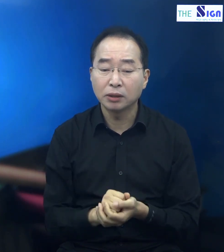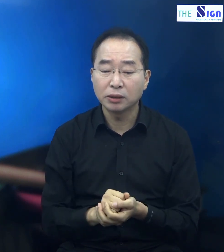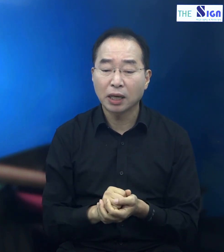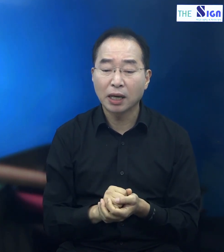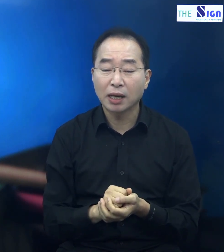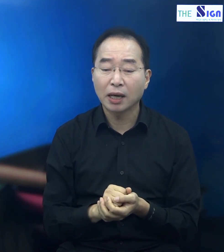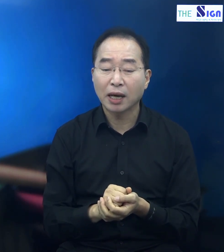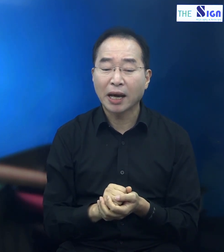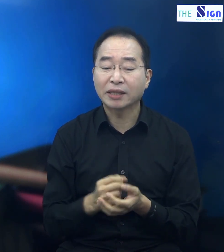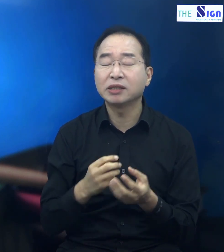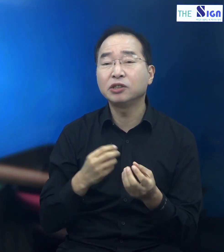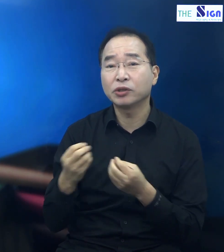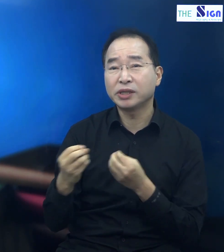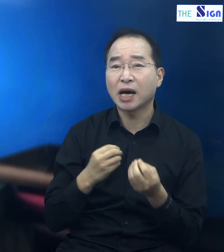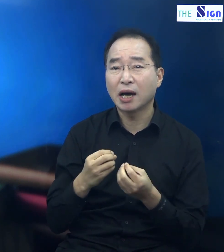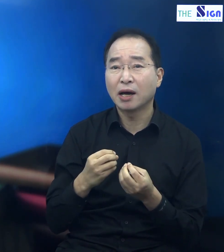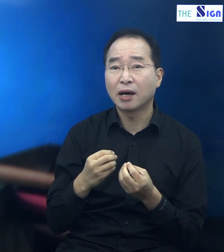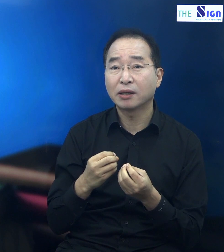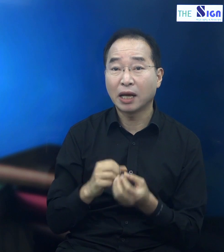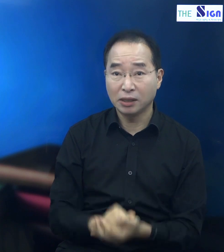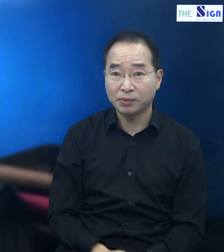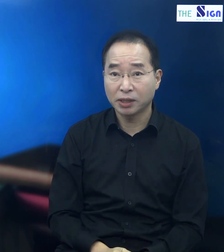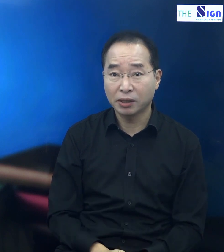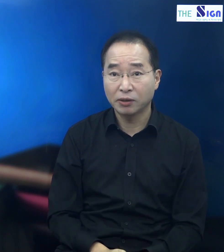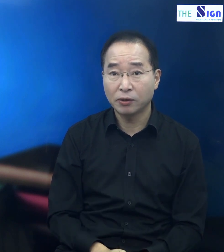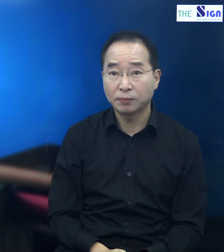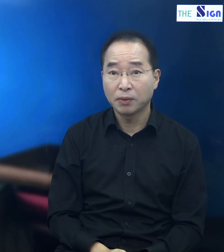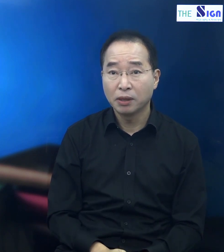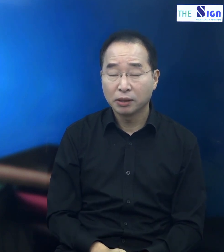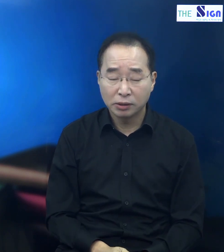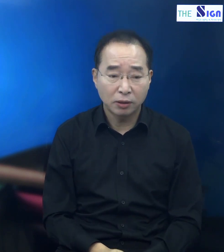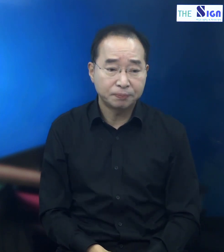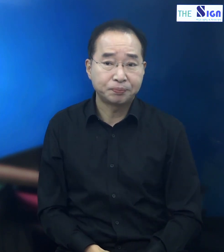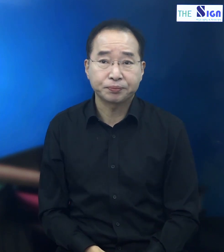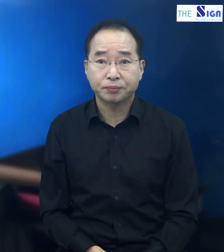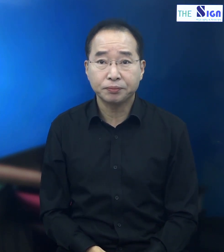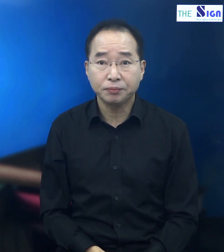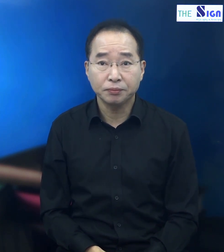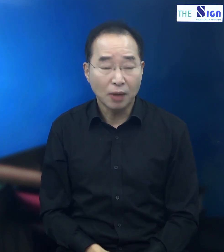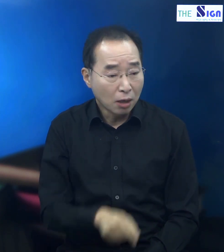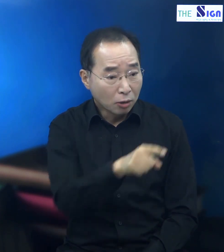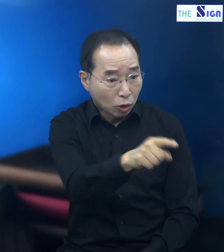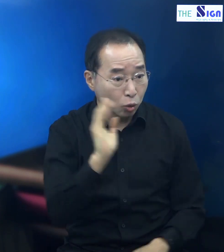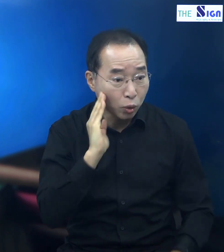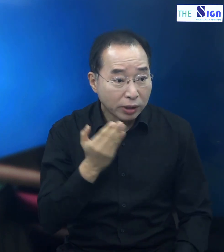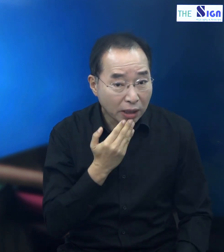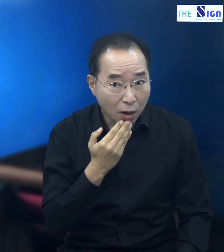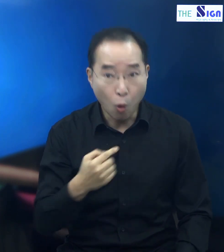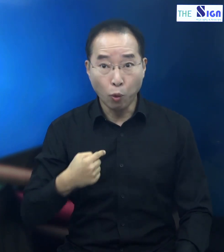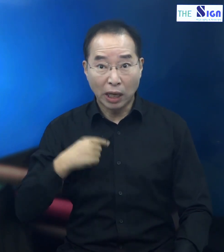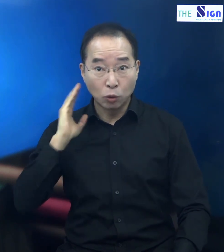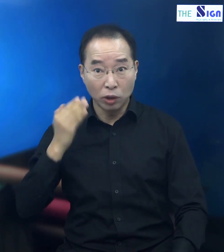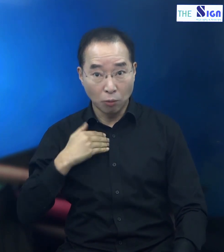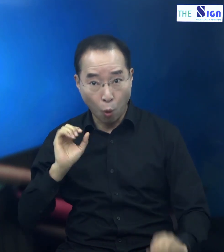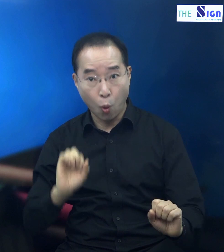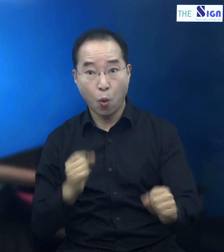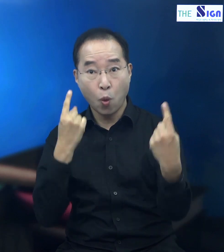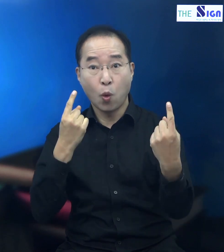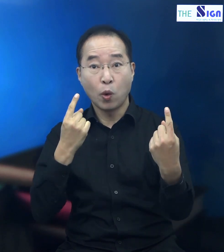동시보다는 약간 같은 처지야 라는 입장이에요. 그래서 너 농인이야? 응, 나 농인. 응.